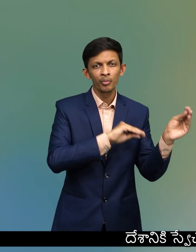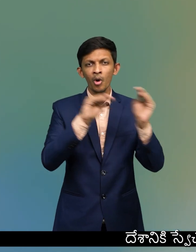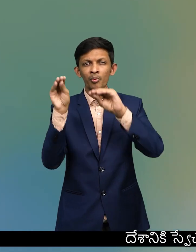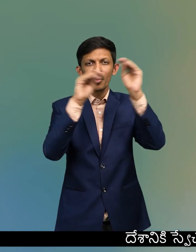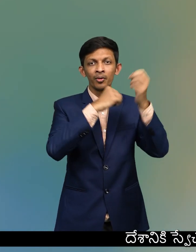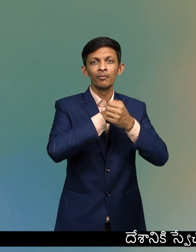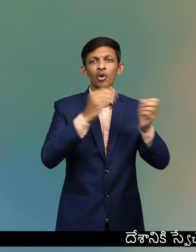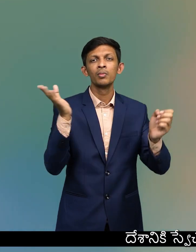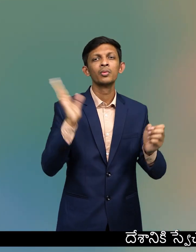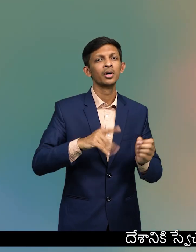తరలించబడతాయి.